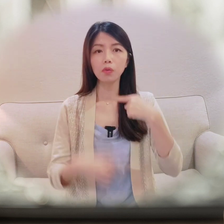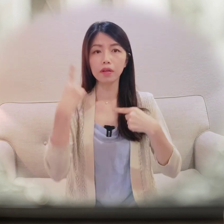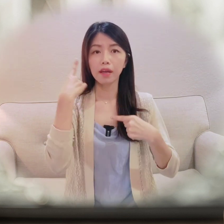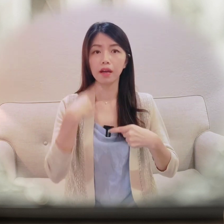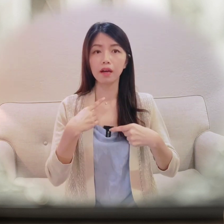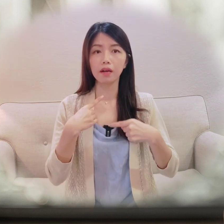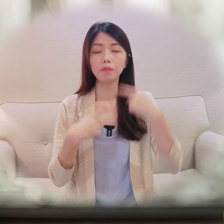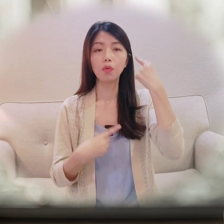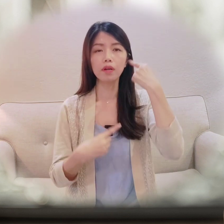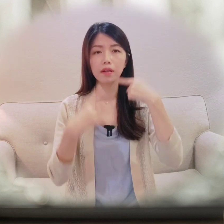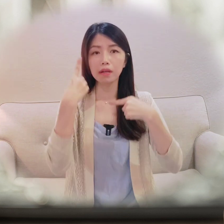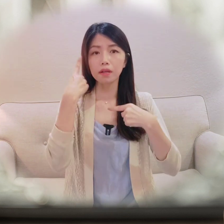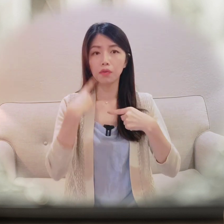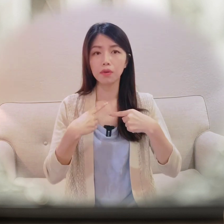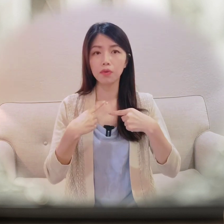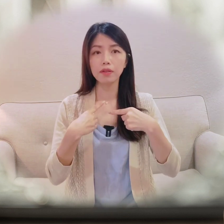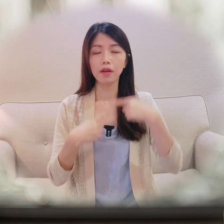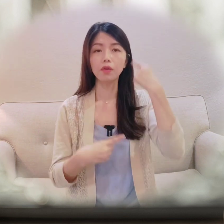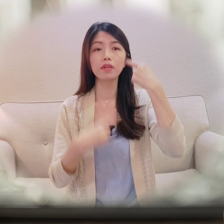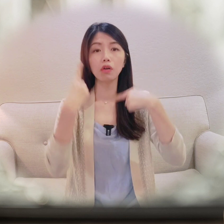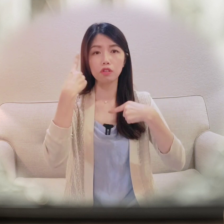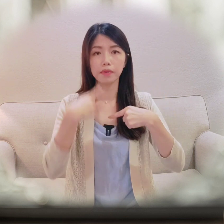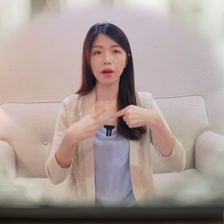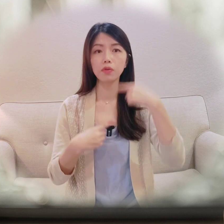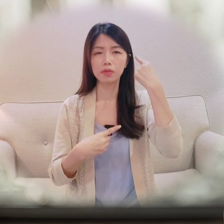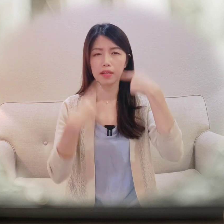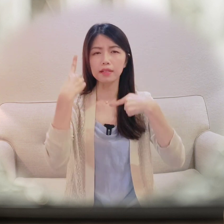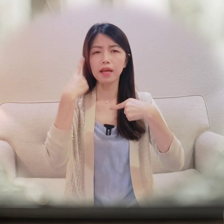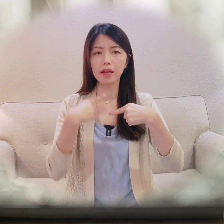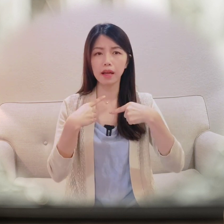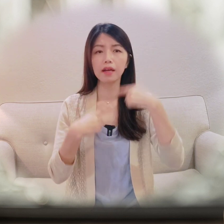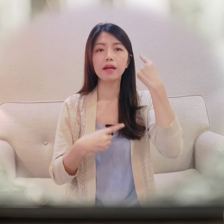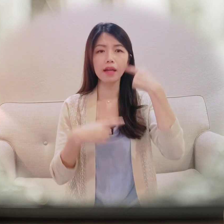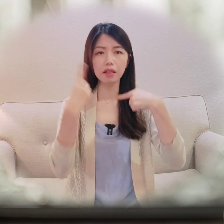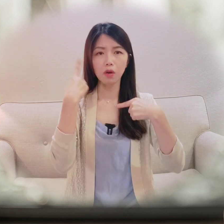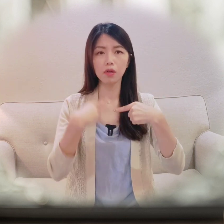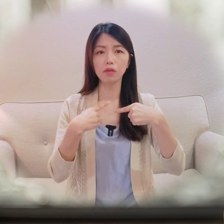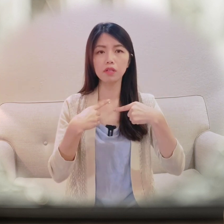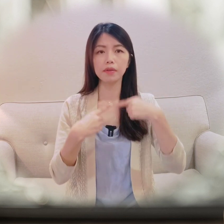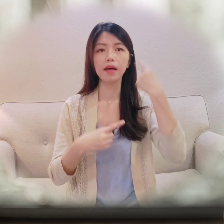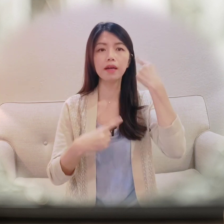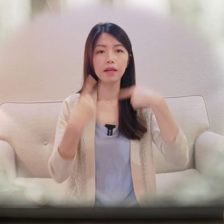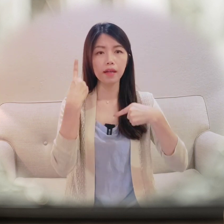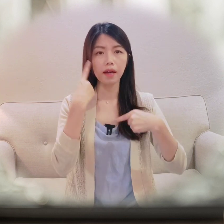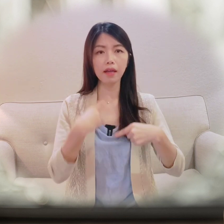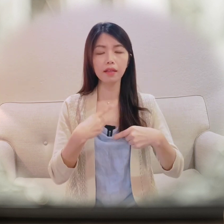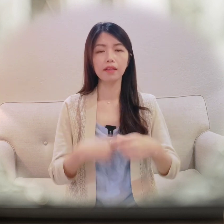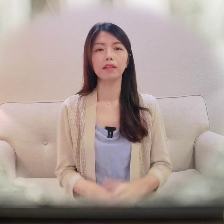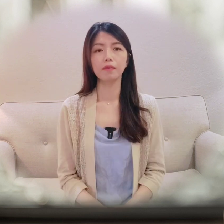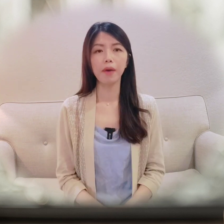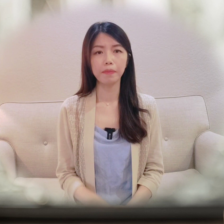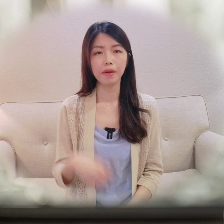펴셔서 손을 이렇게 볼을 위에서 아래로 긁어주시면 돼요. 한쪽씩. 상하다, 상처 이런 뜻입니다.